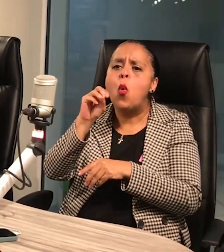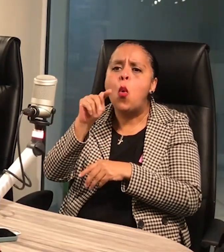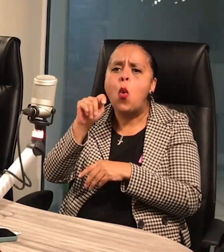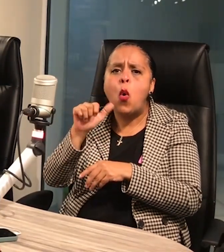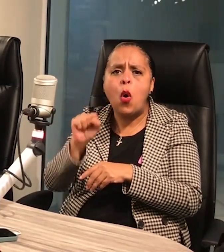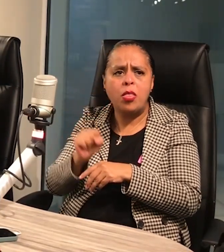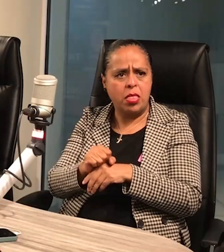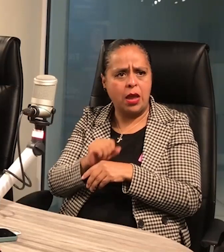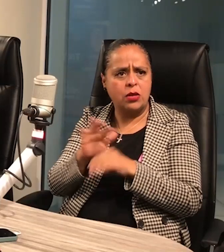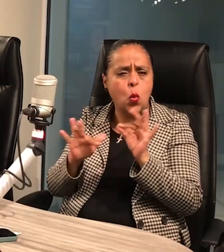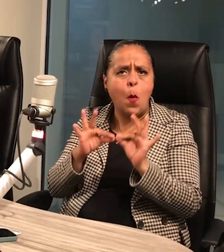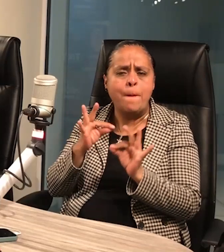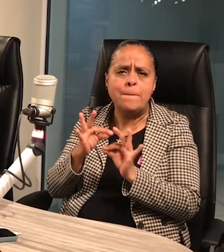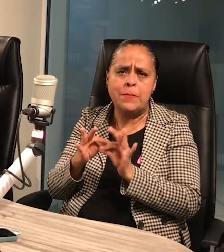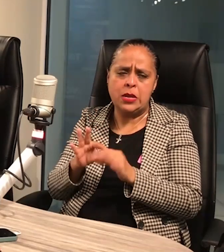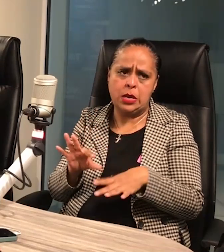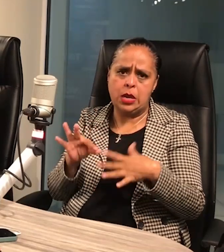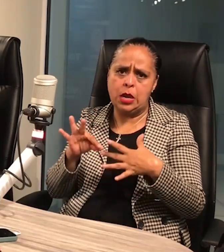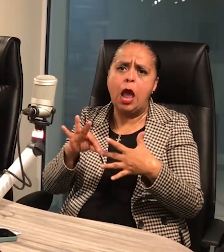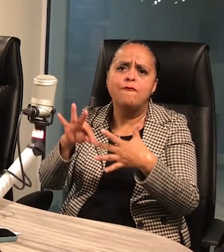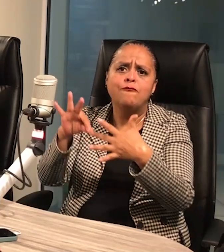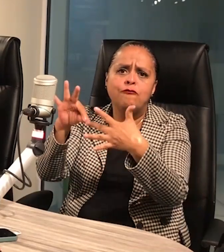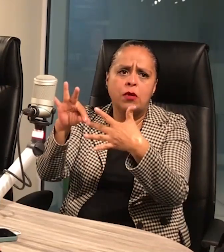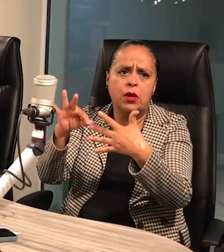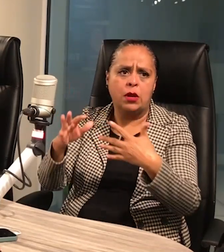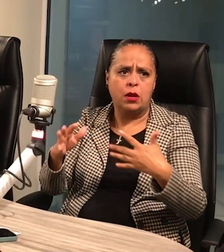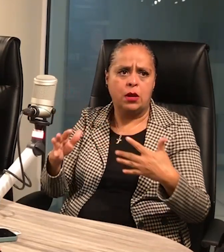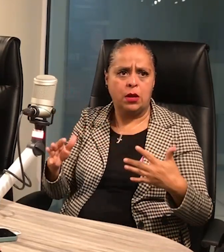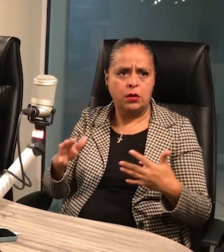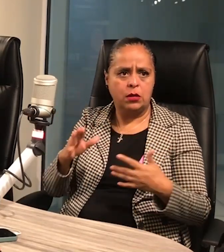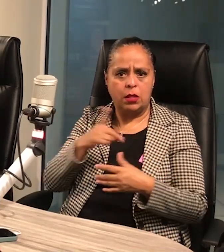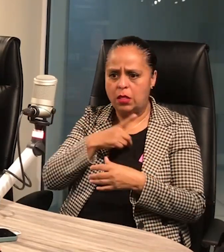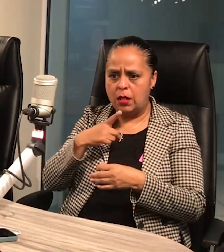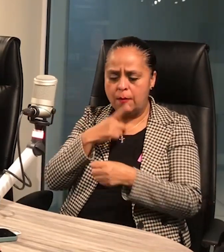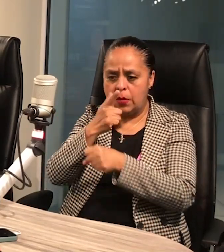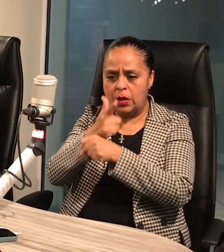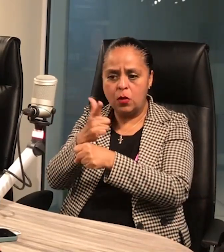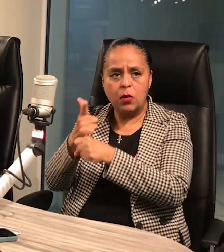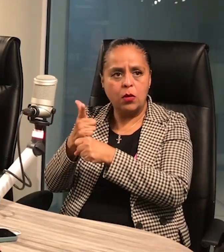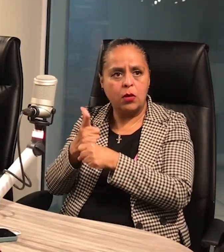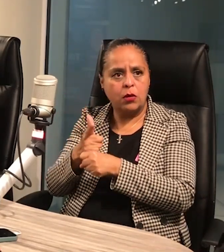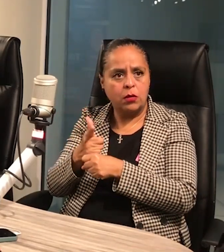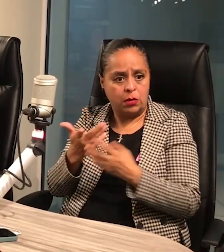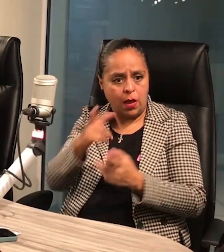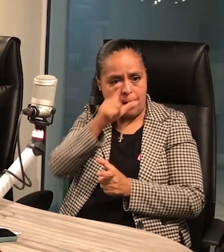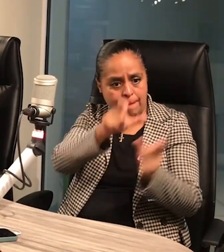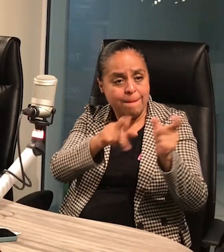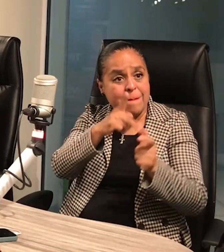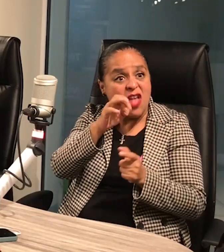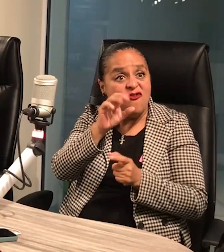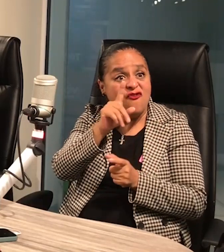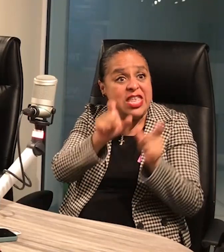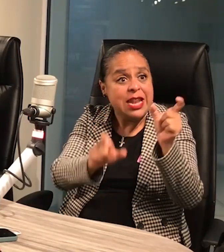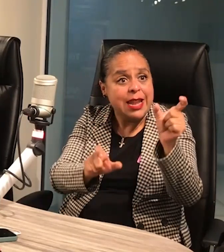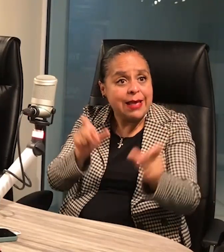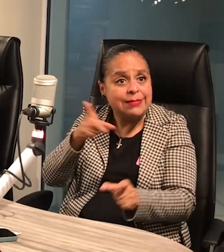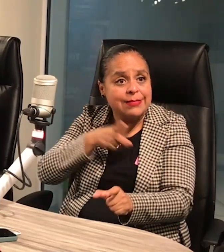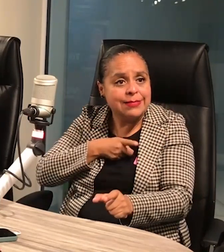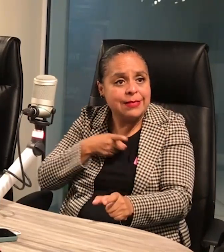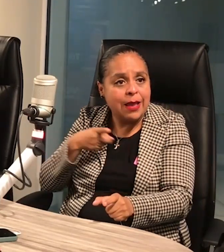cuestiones de cumplir con algún requisito, sin tomar en cuenta pues todos los perfiles y los grandes perfiles que